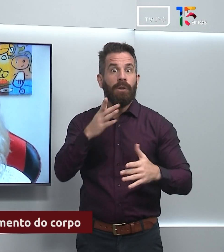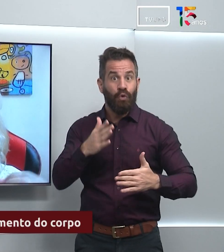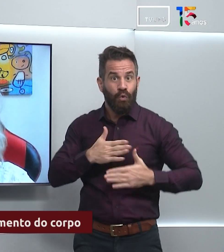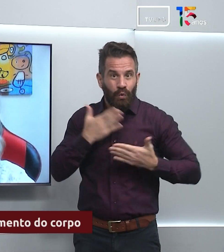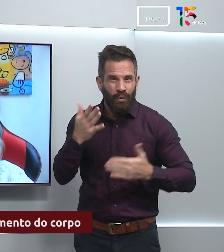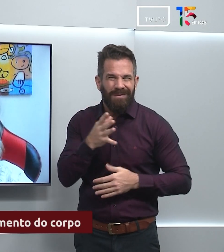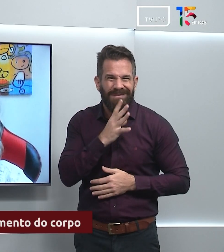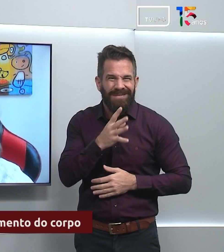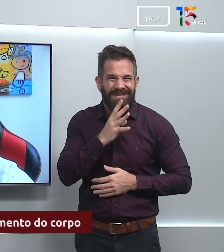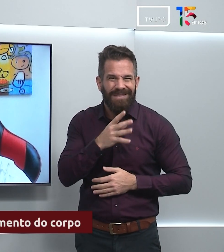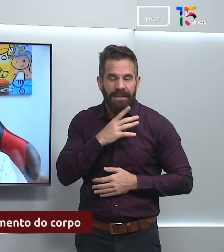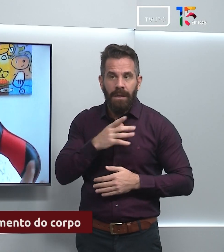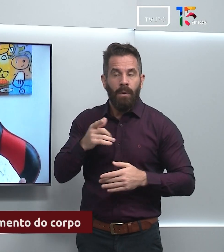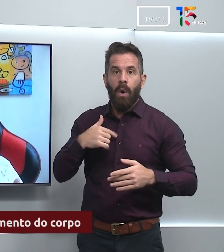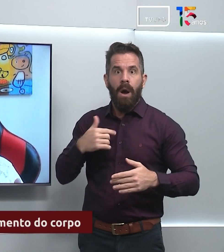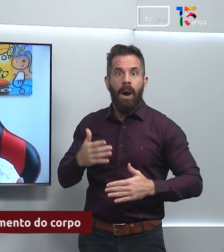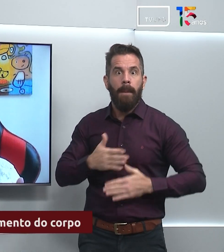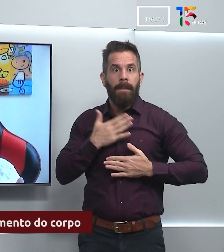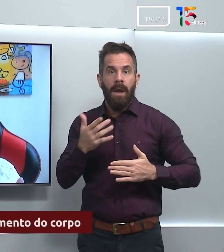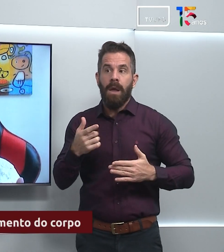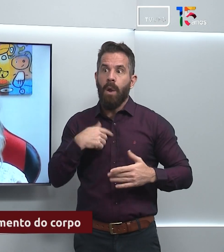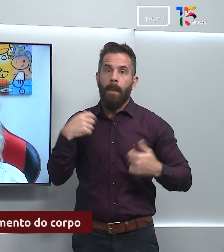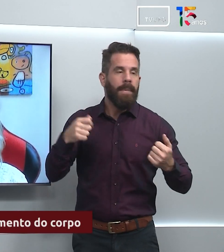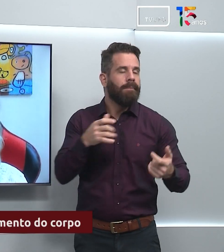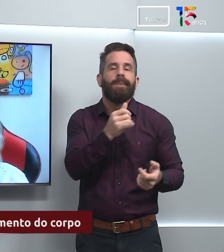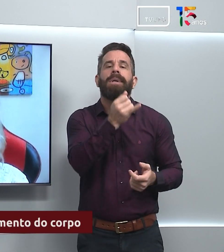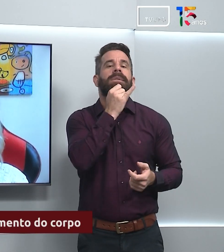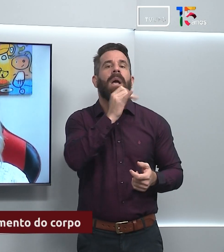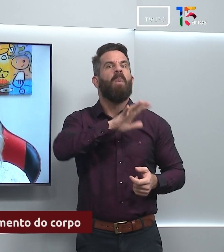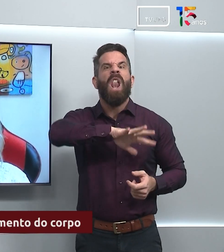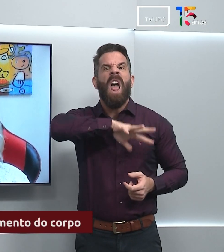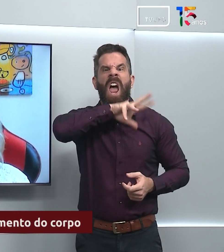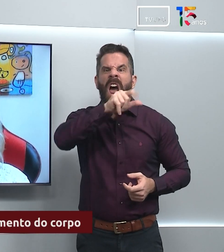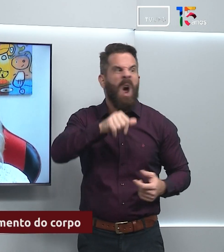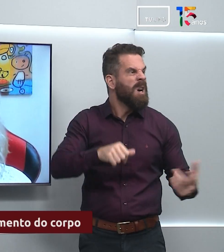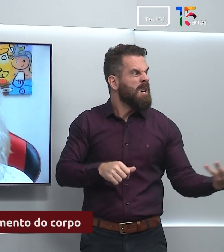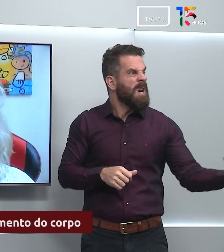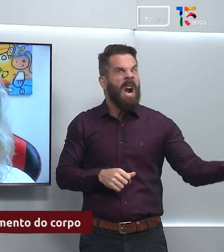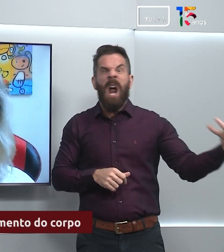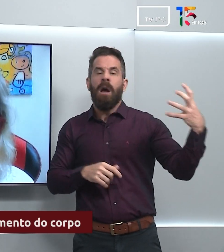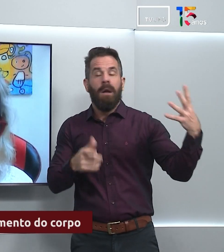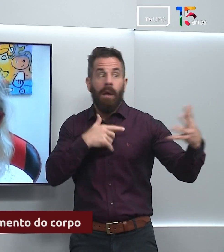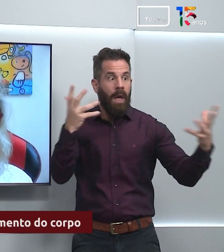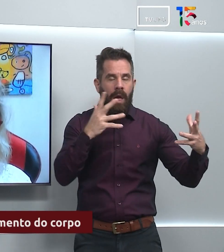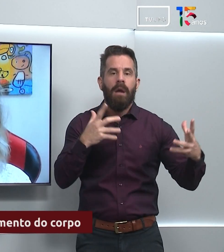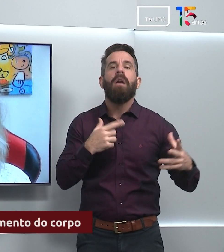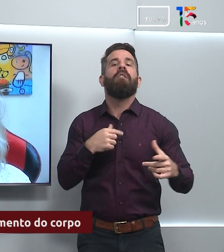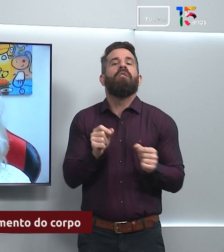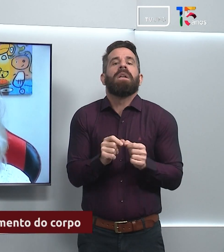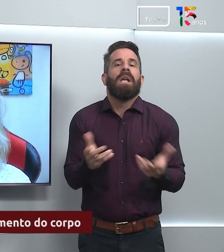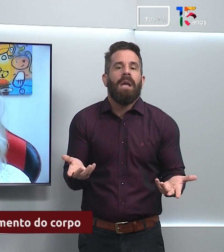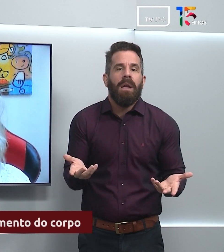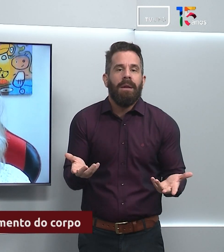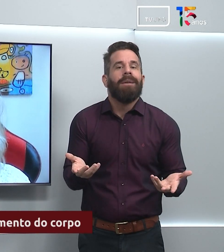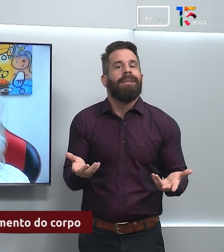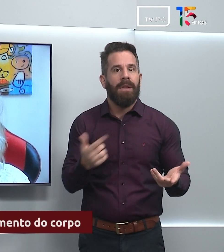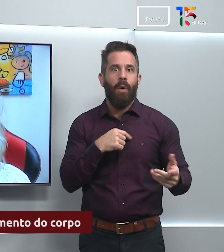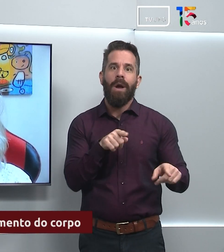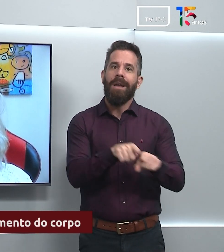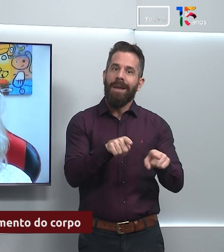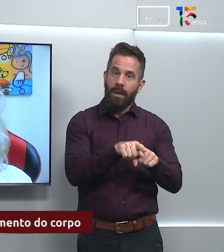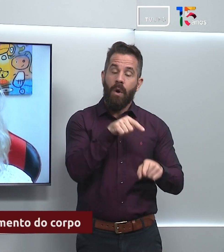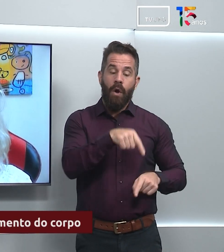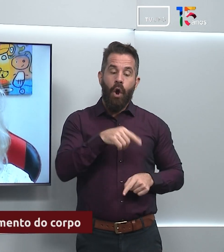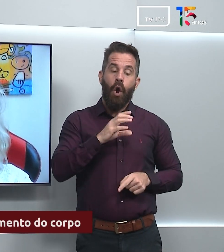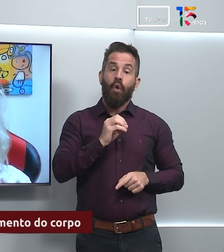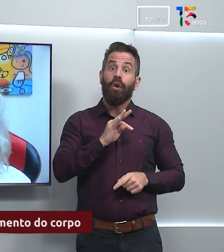gente tem que tomar uma decisão de lutar ou fugir, tem um leão vindo na minha situação, na minha frente, então dá um pico desse hormônio do estresse, isso é